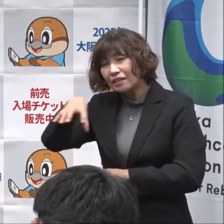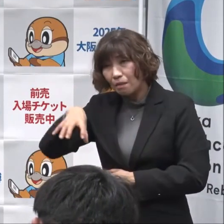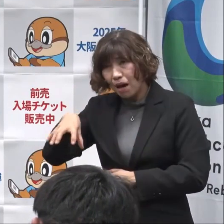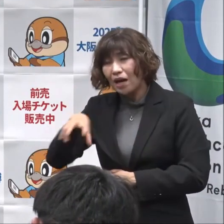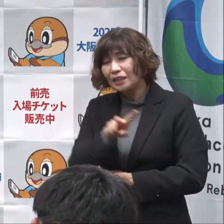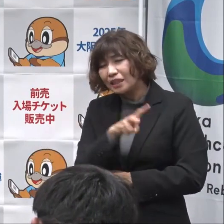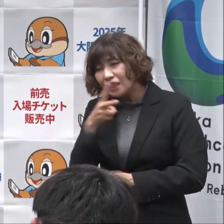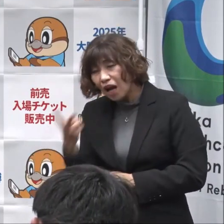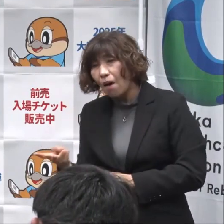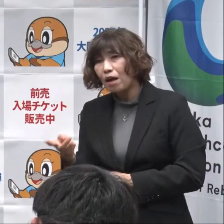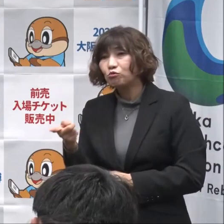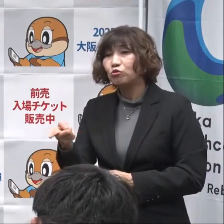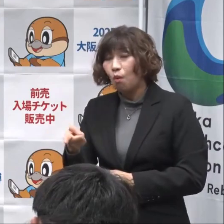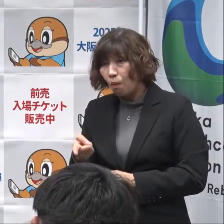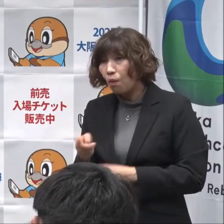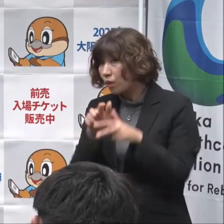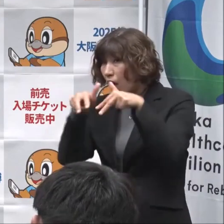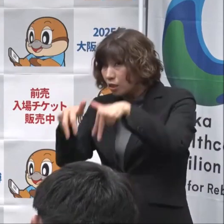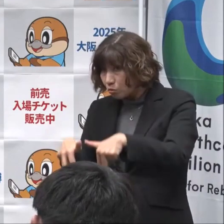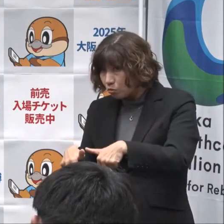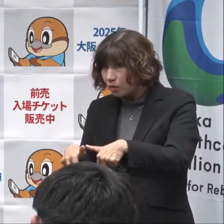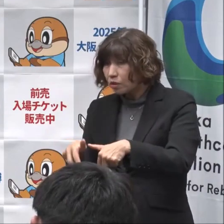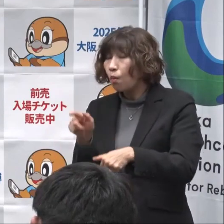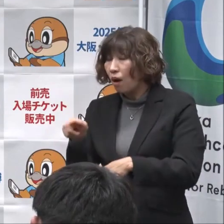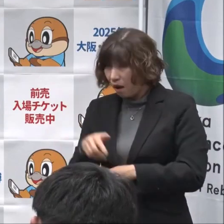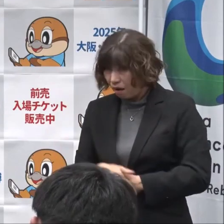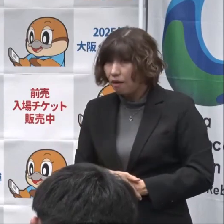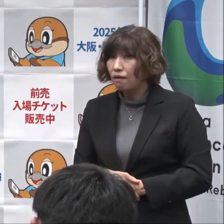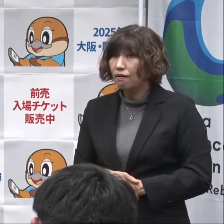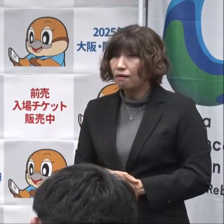みであったりだとか、あるいは